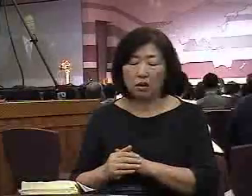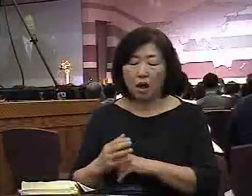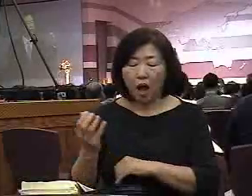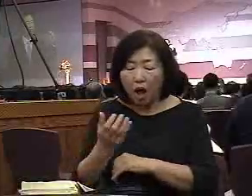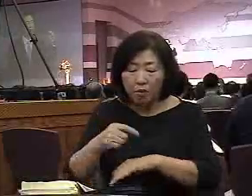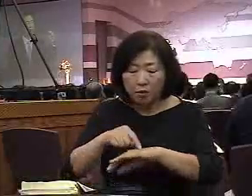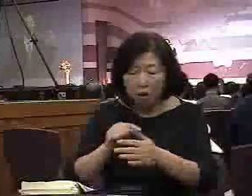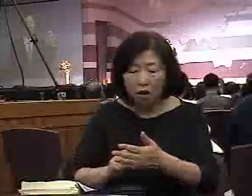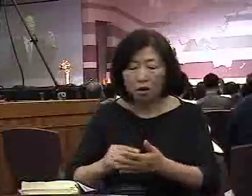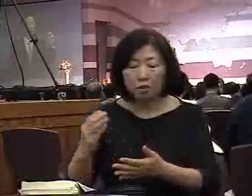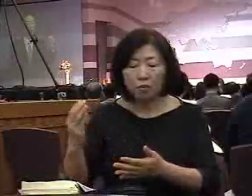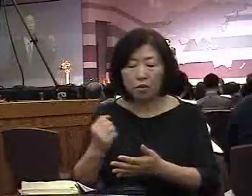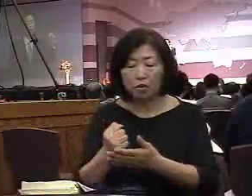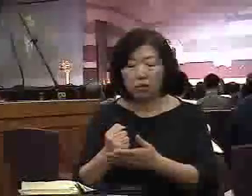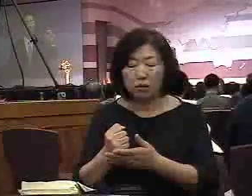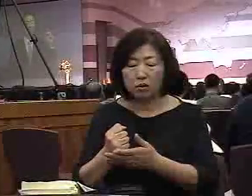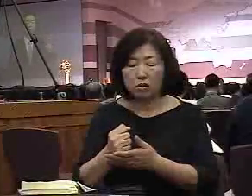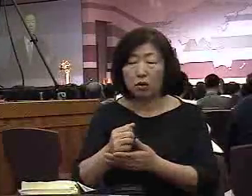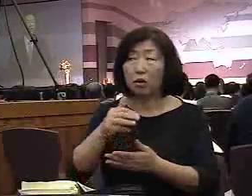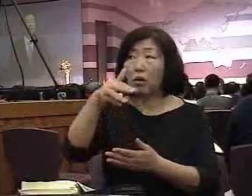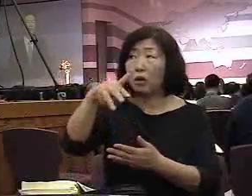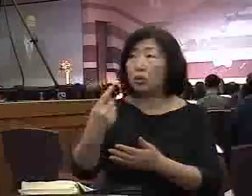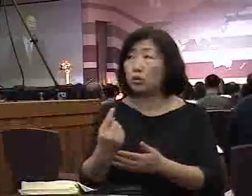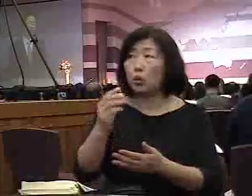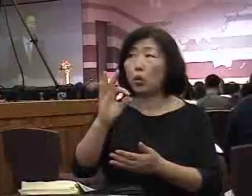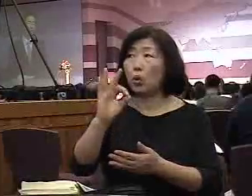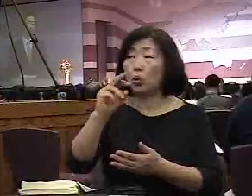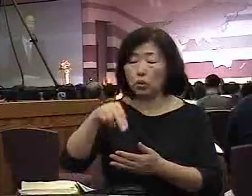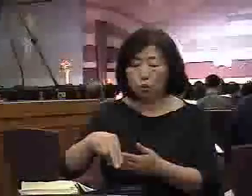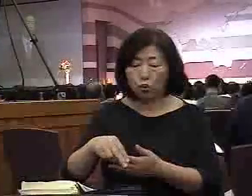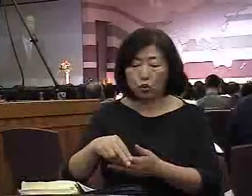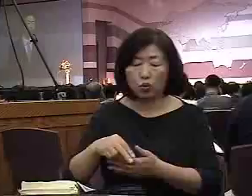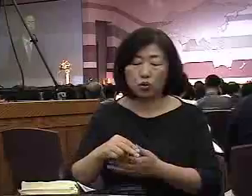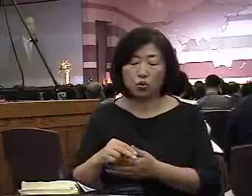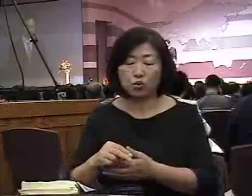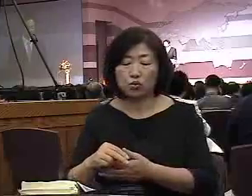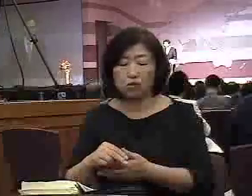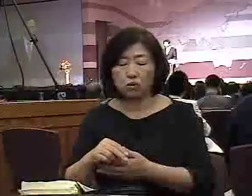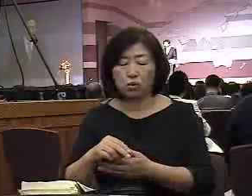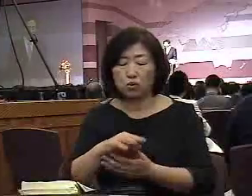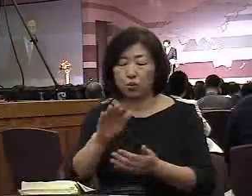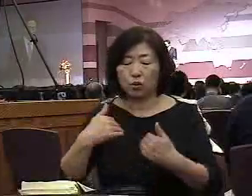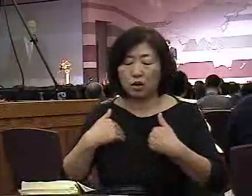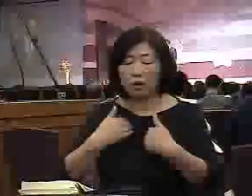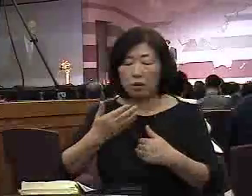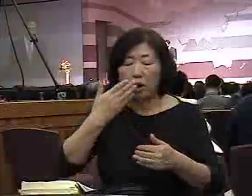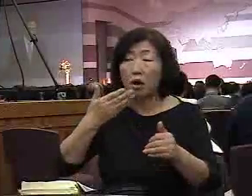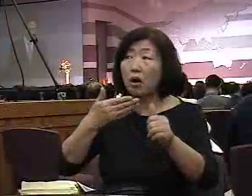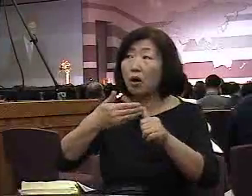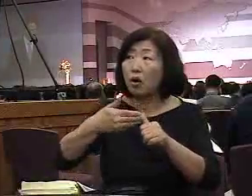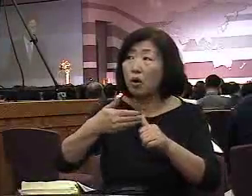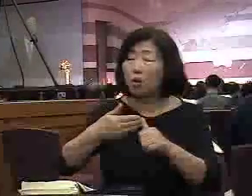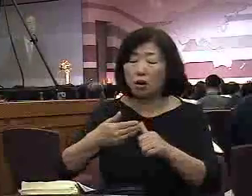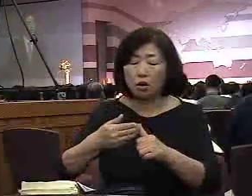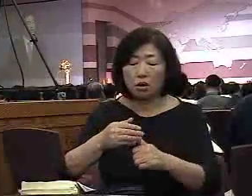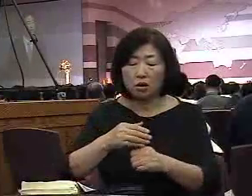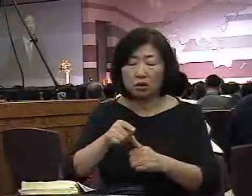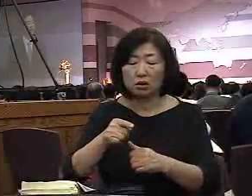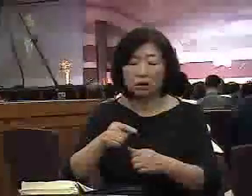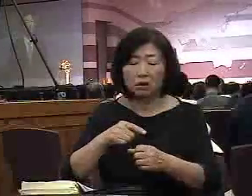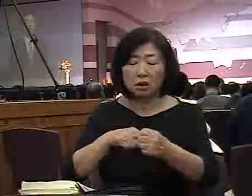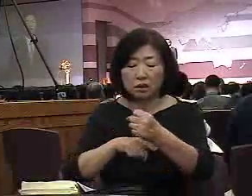아픈 마음으로 초유를 우리한테 먹이시는 겁니다. 그런 주님의 의도를 우리가 알아야